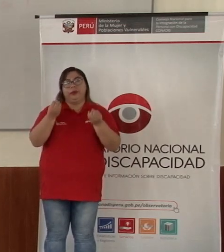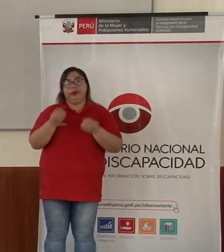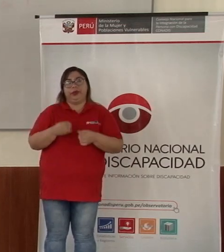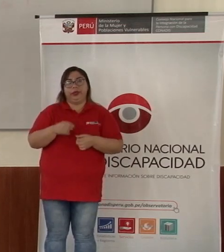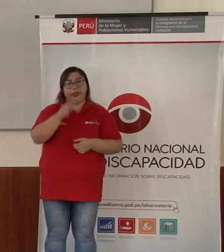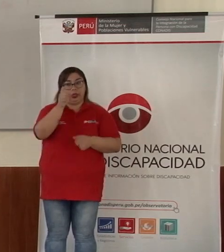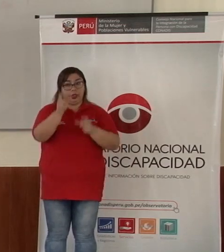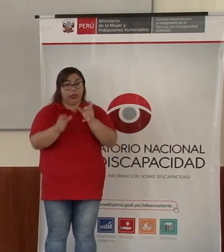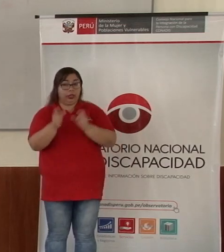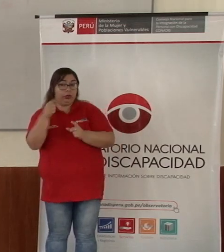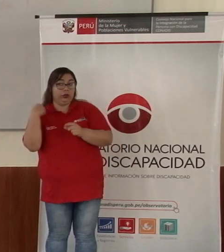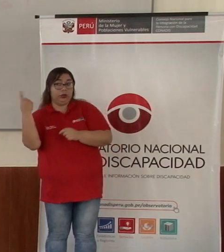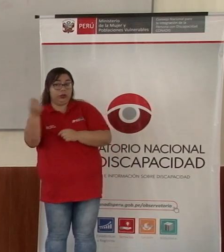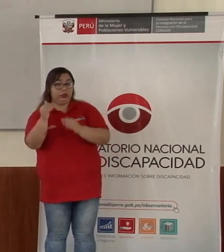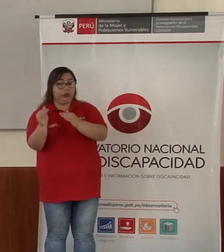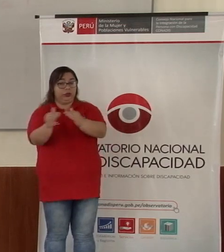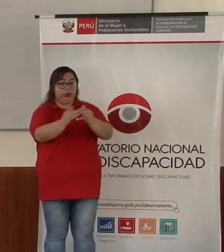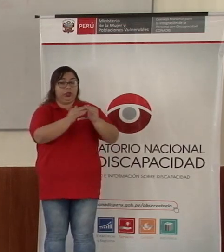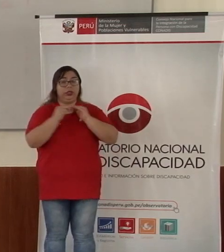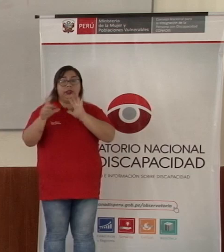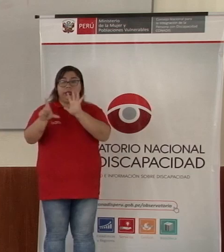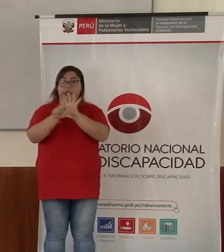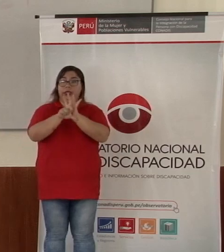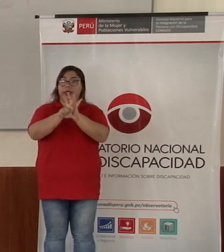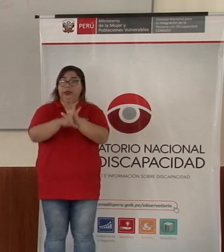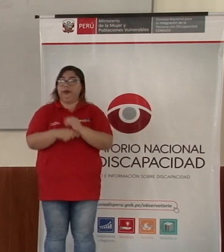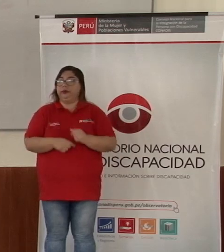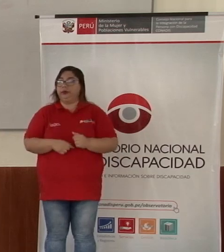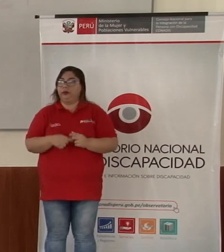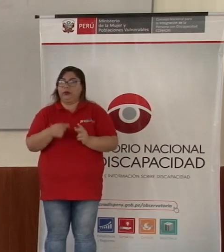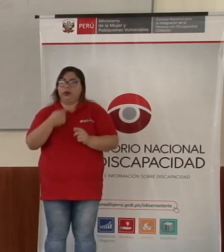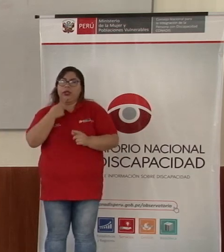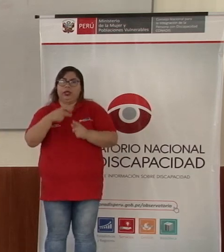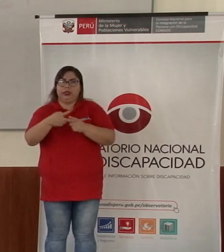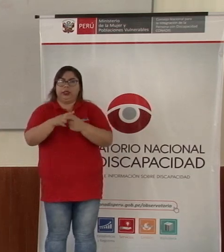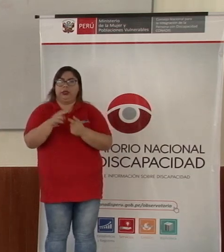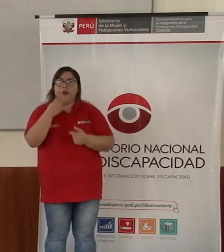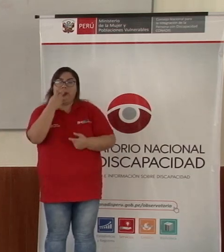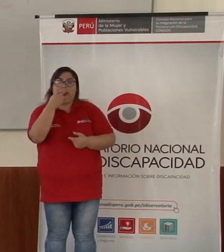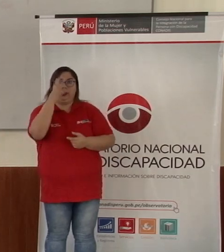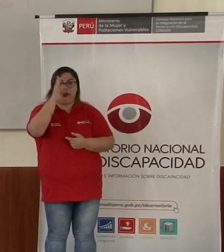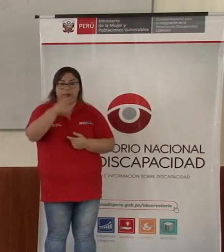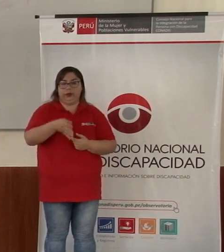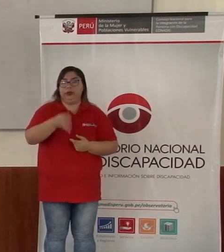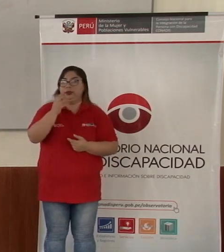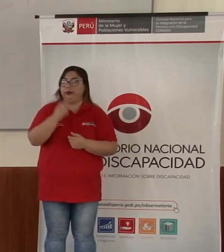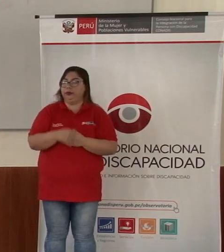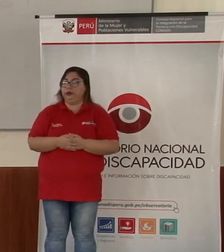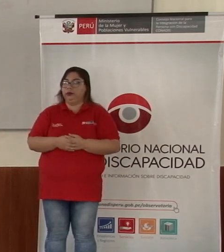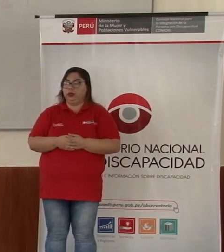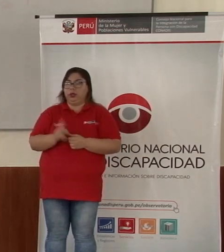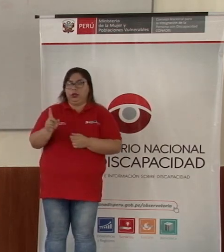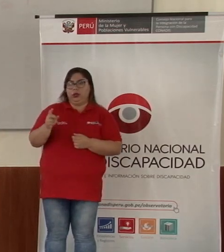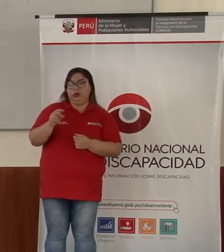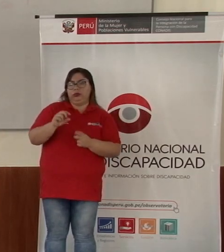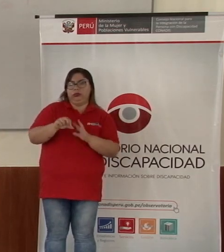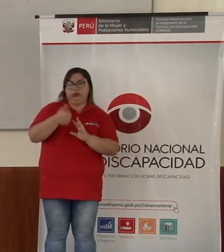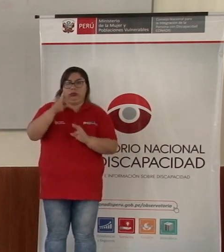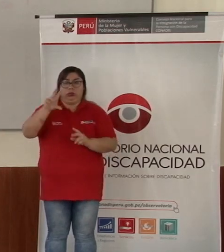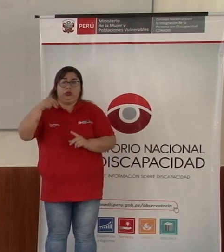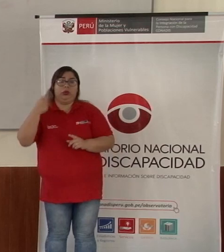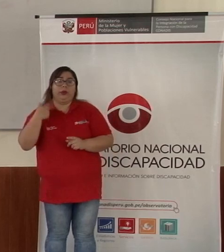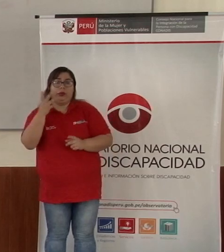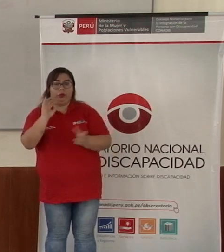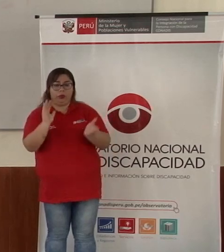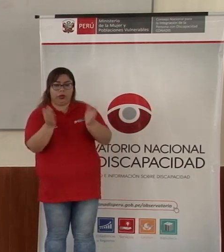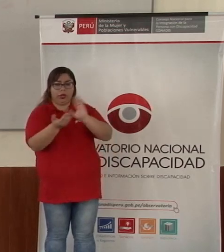en que todos somos iguales ante la ley? Incidimos para que se visualice No es que ha habido ningún